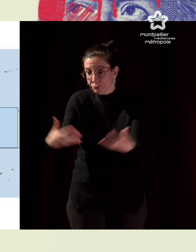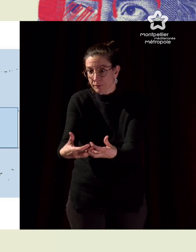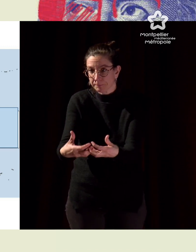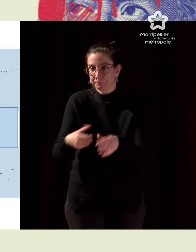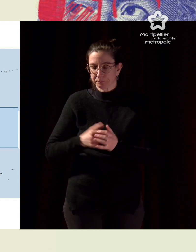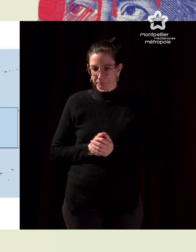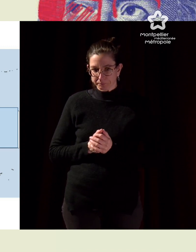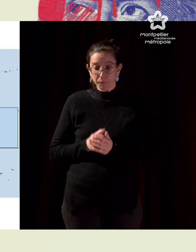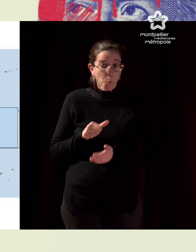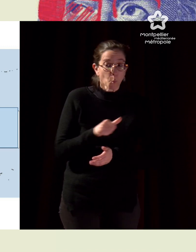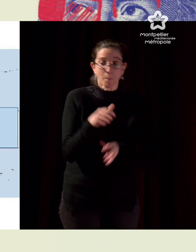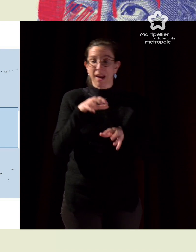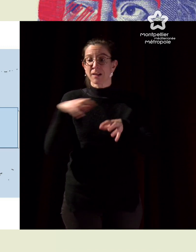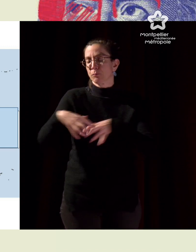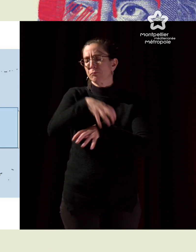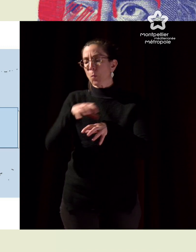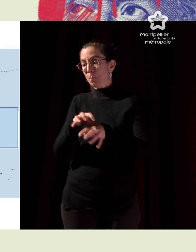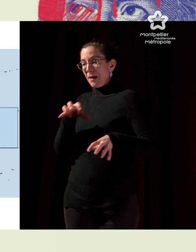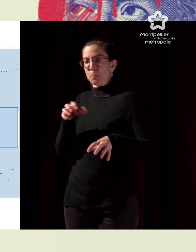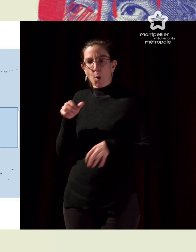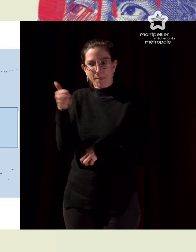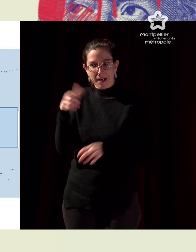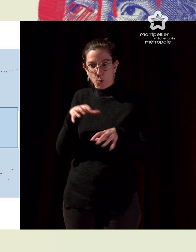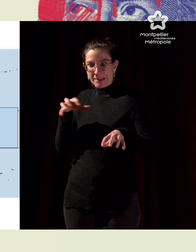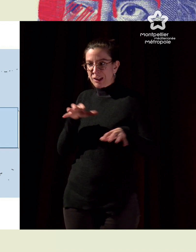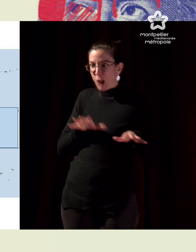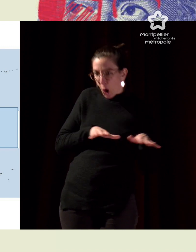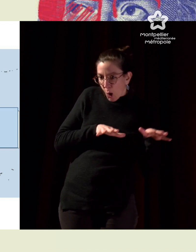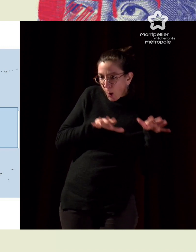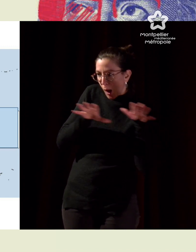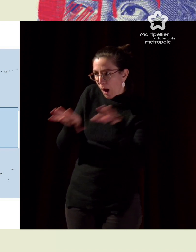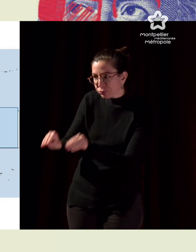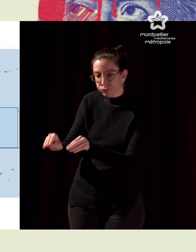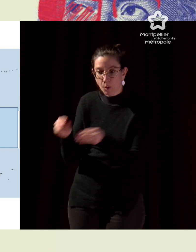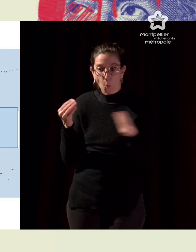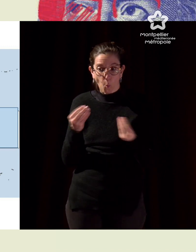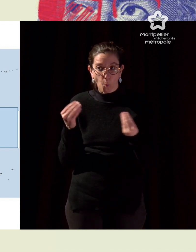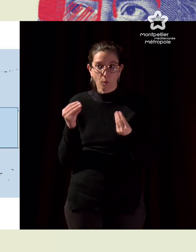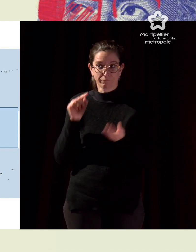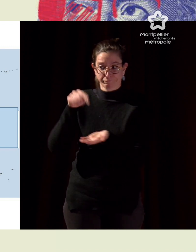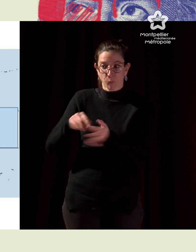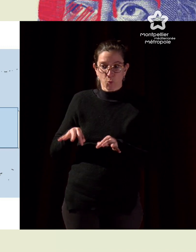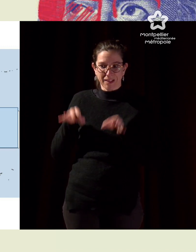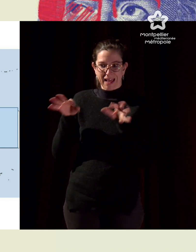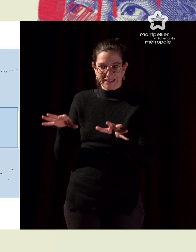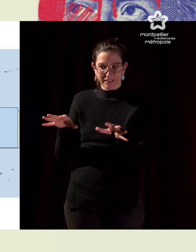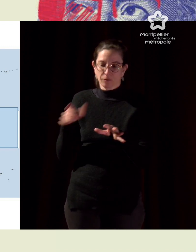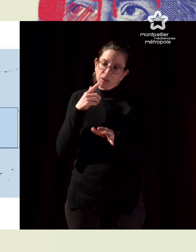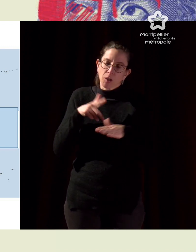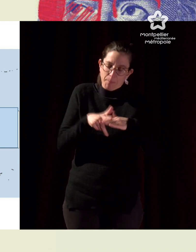premier continent d'ailleurs colonisé, ça va être l'Australie, il y a 50 000 ans, enfin en passant par l'Asie.